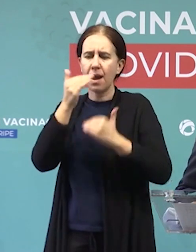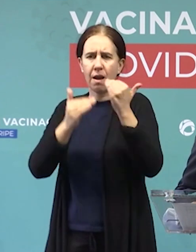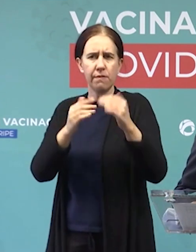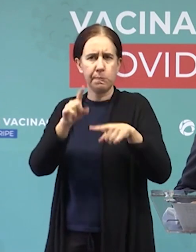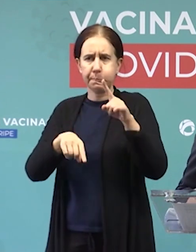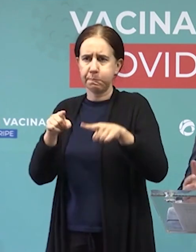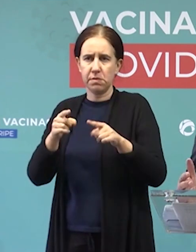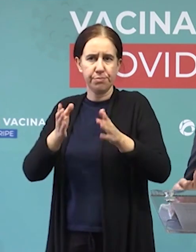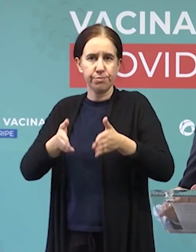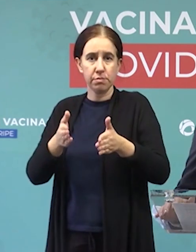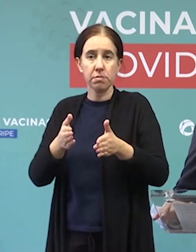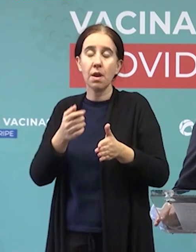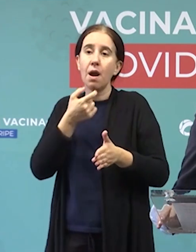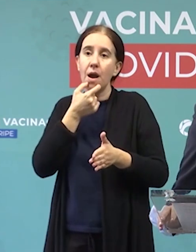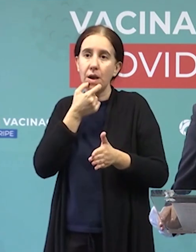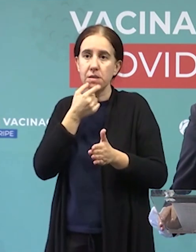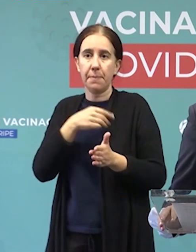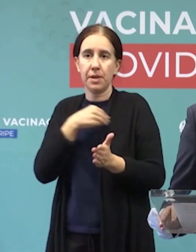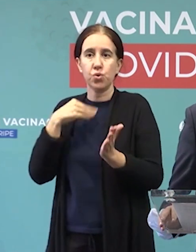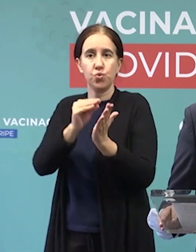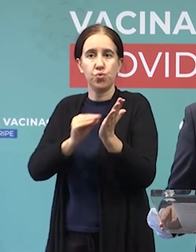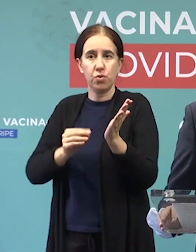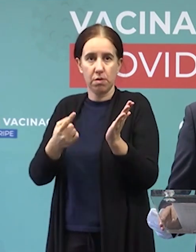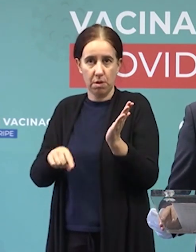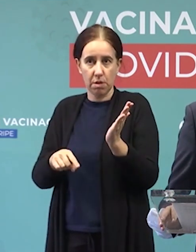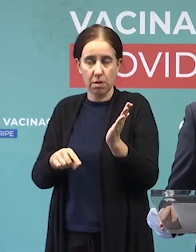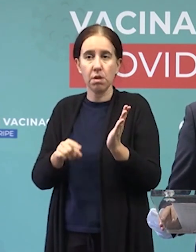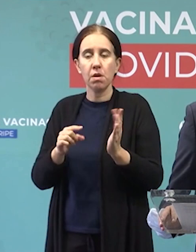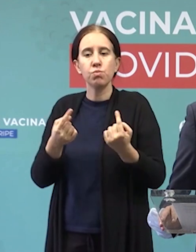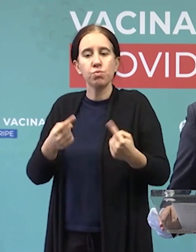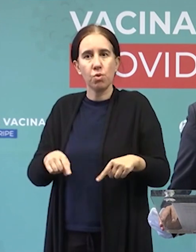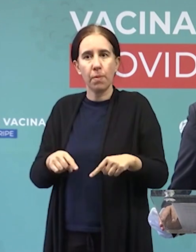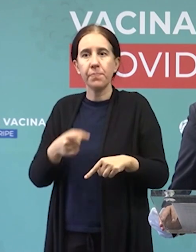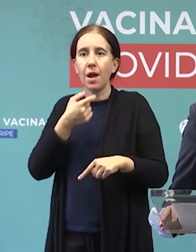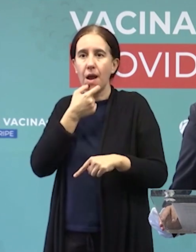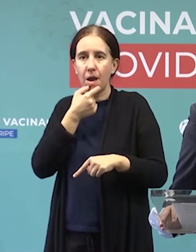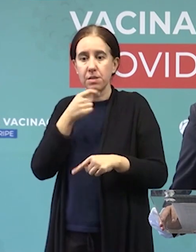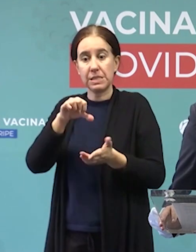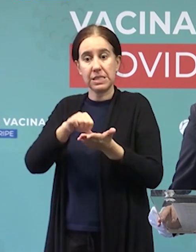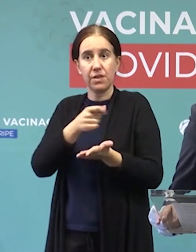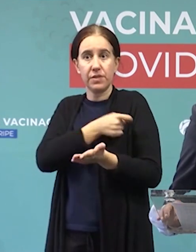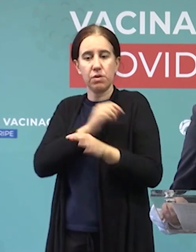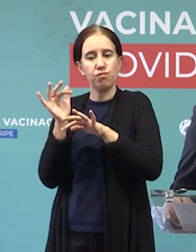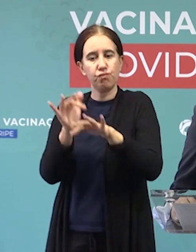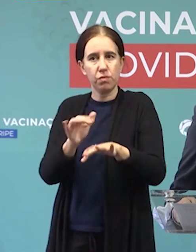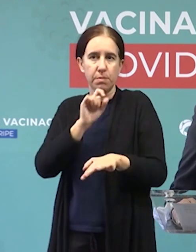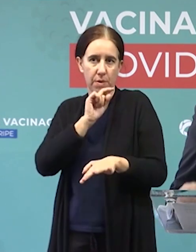idade, desde que tenham prescrição médica, bastando que se dirijam aos centros de